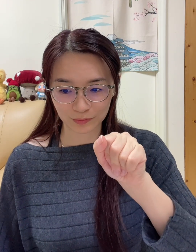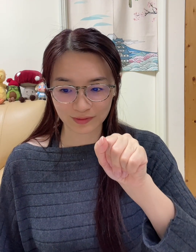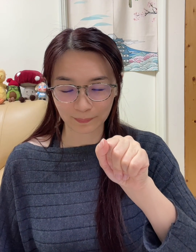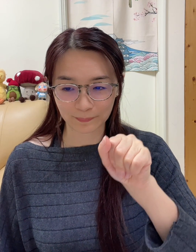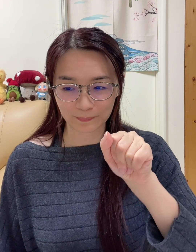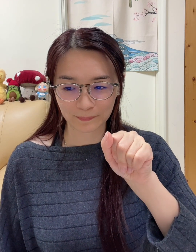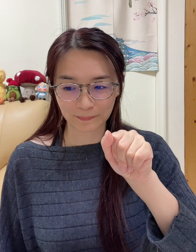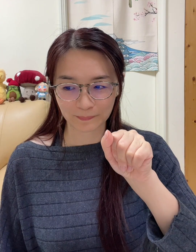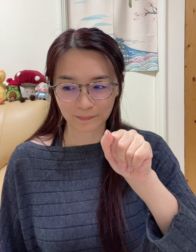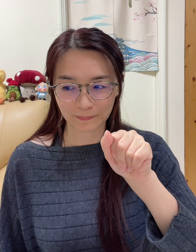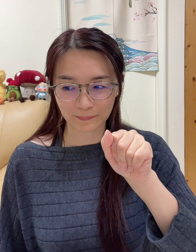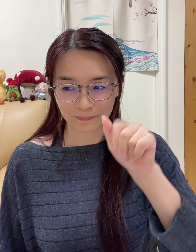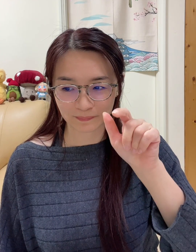60